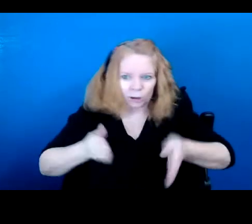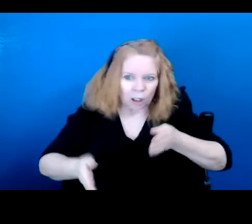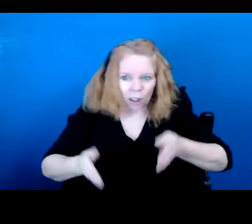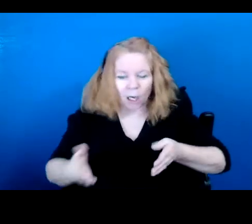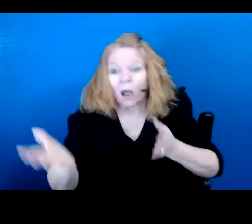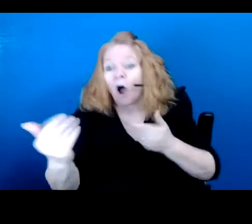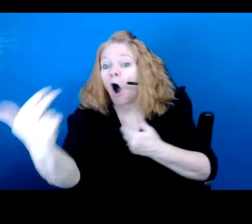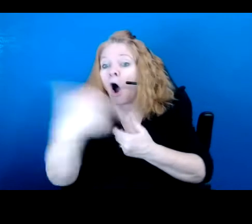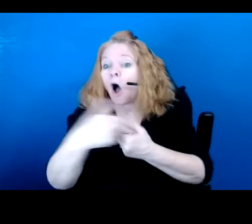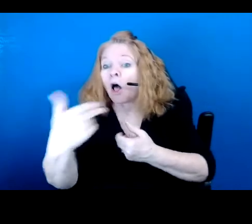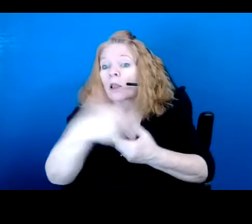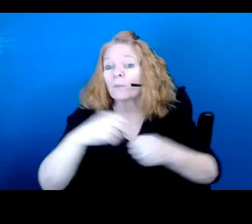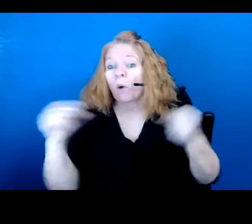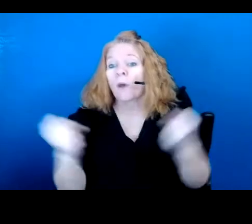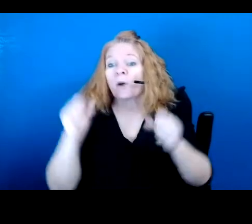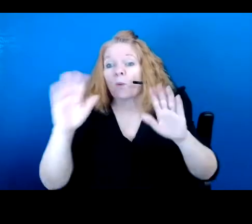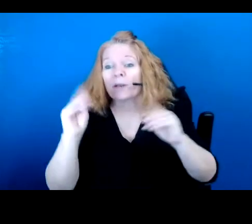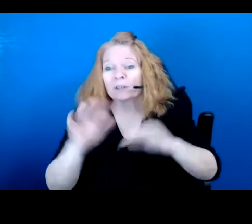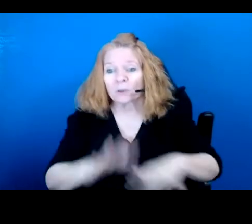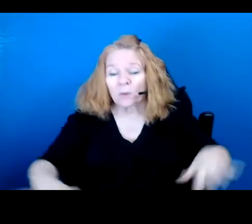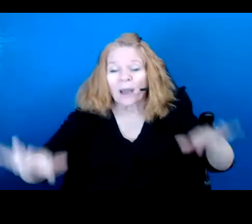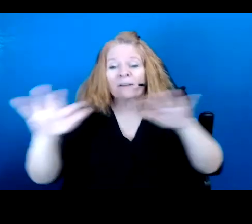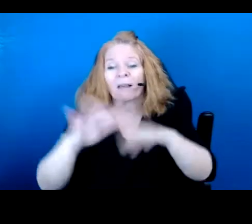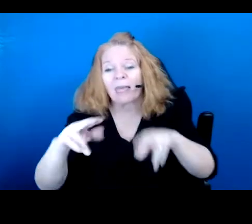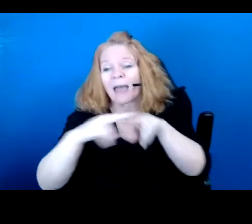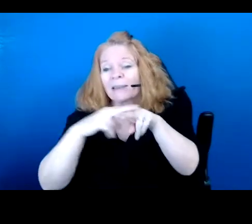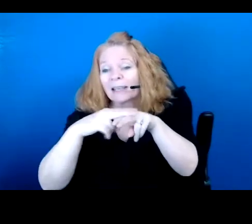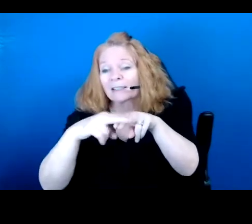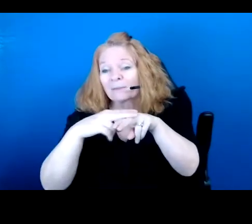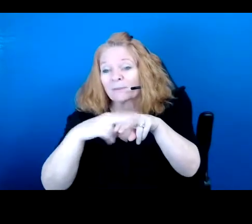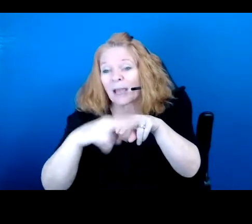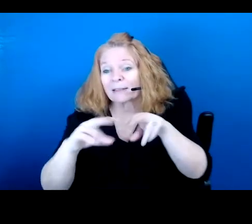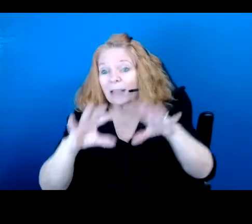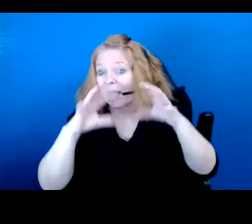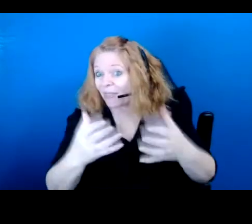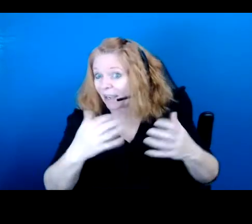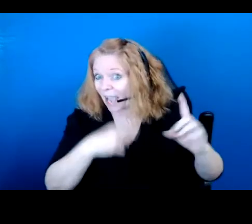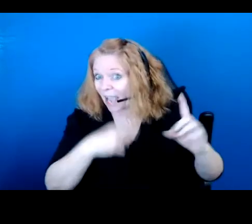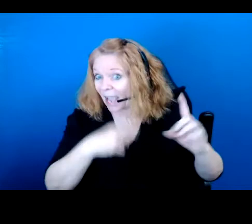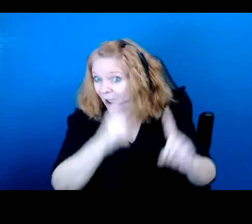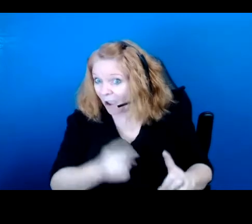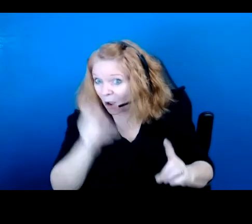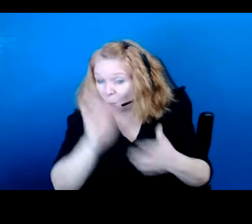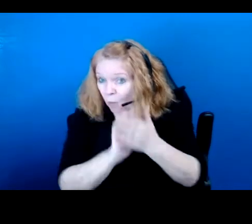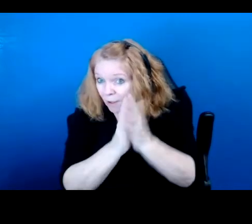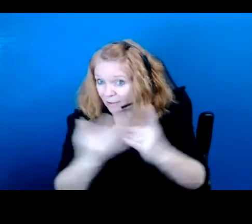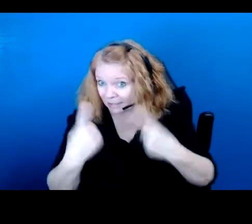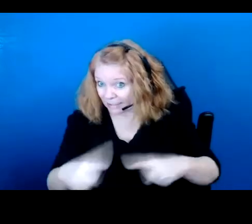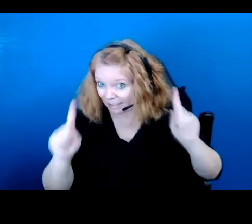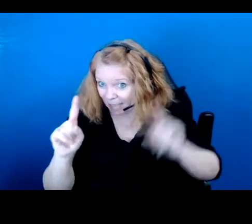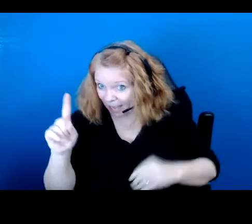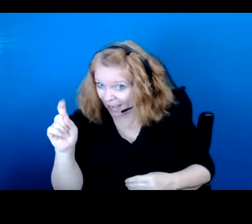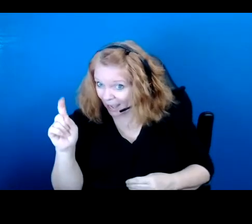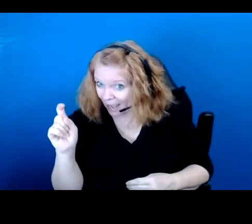youtube todos arriba del tren de invierno tenemos una misión